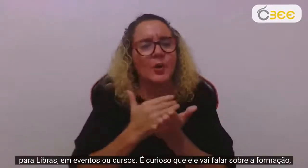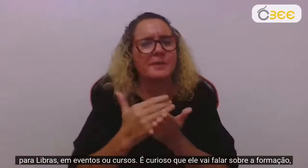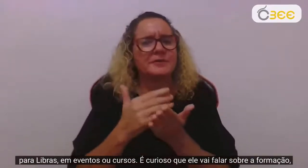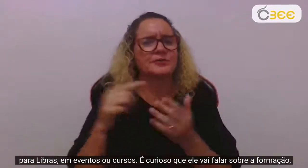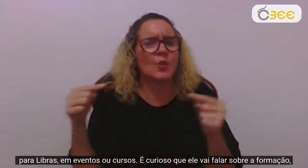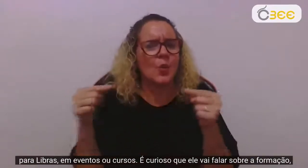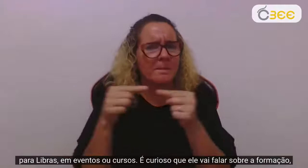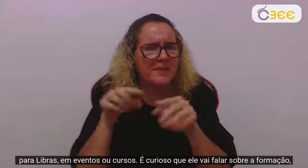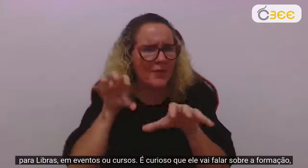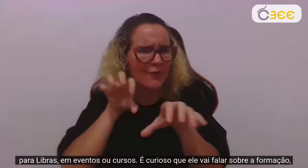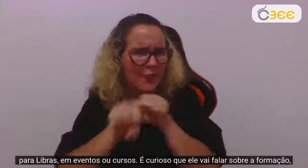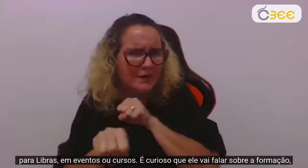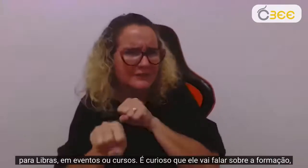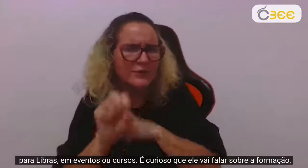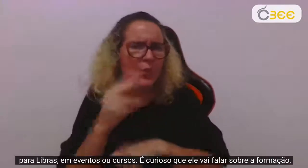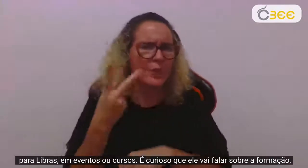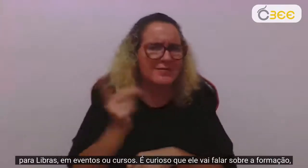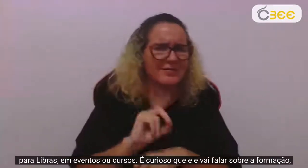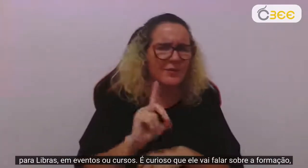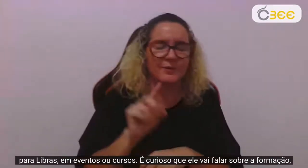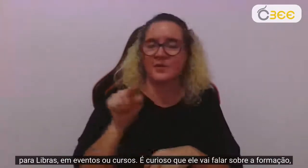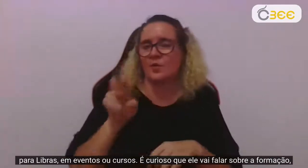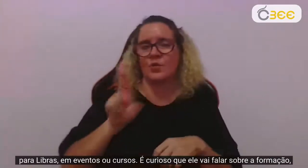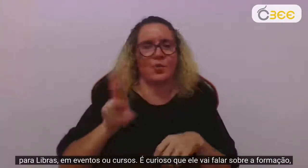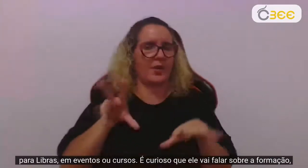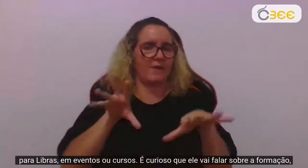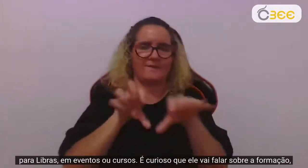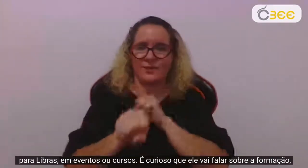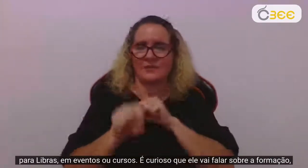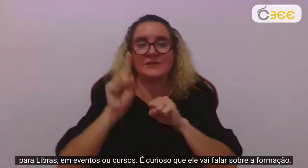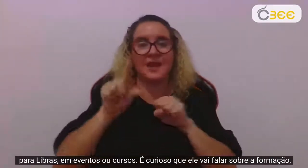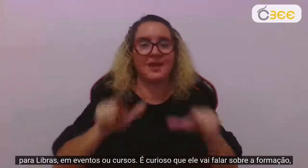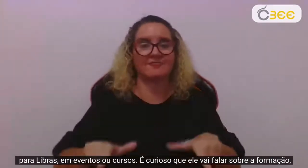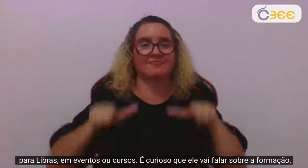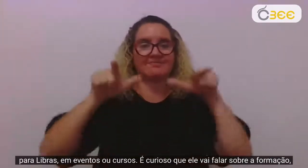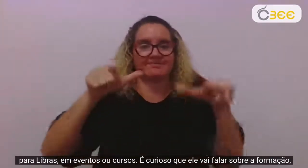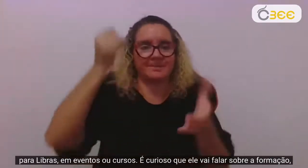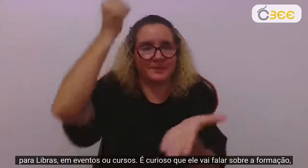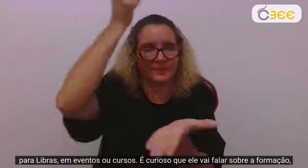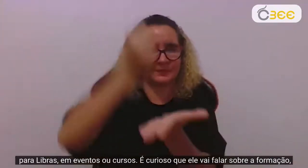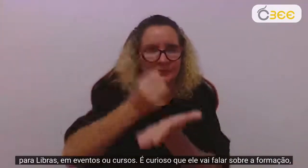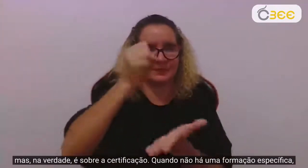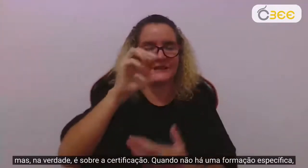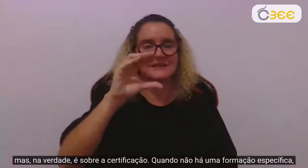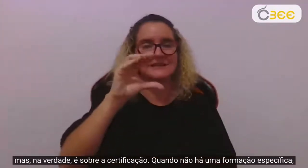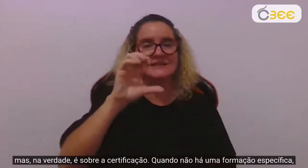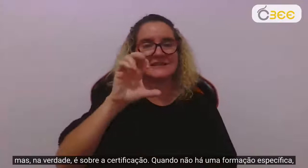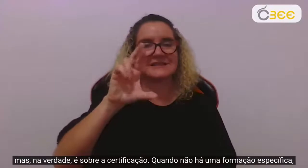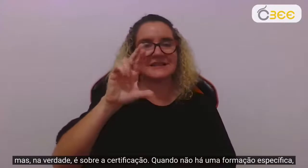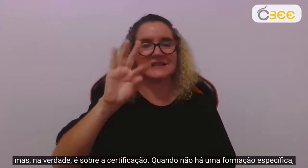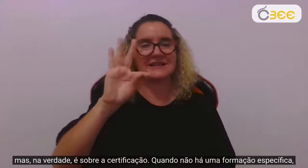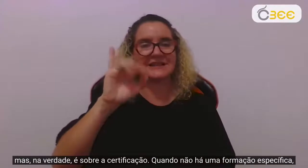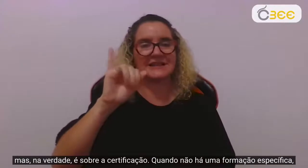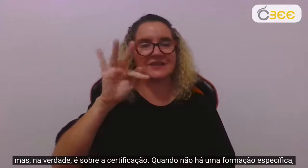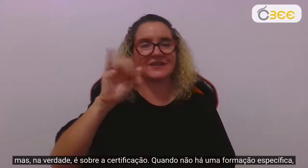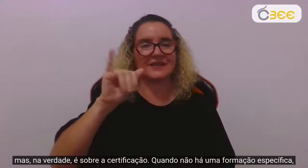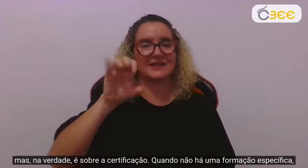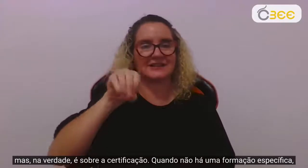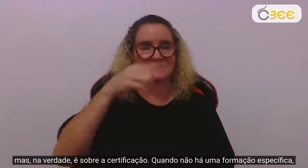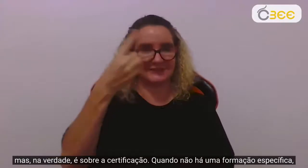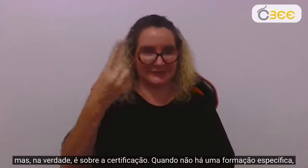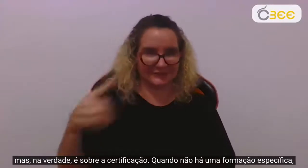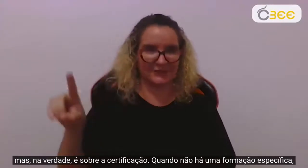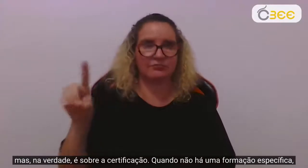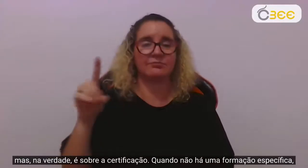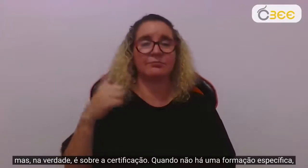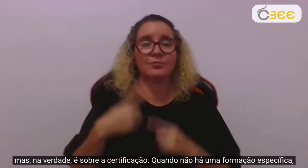É curioso que ele vai falar sobre a formação, mas na verdade é sobre